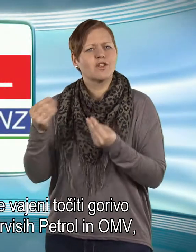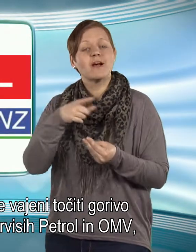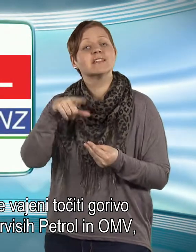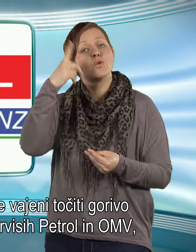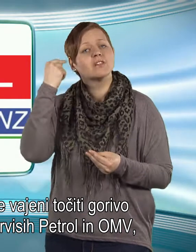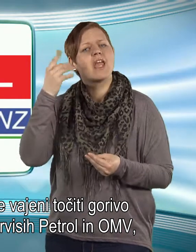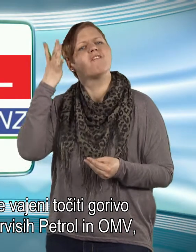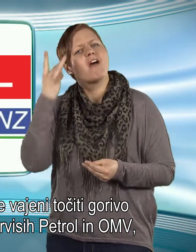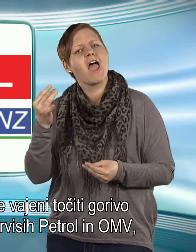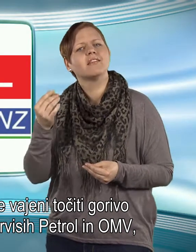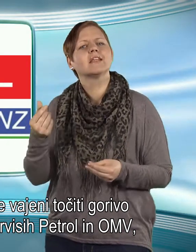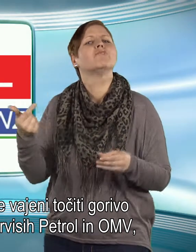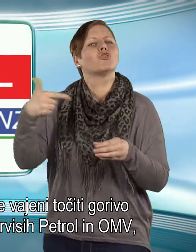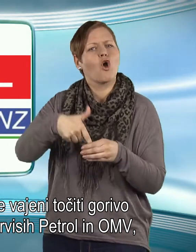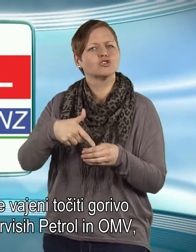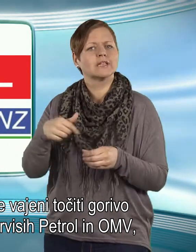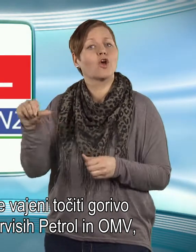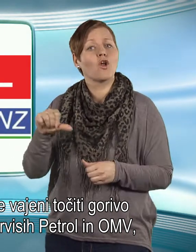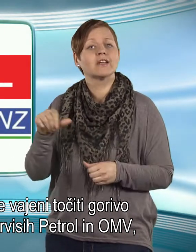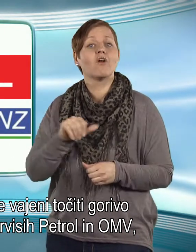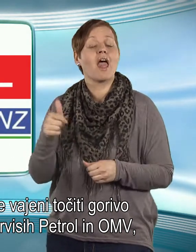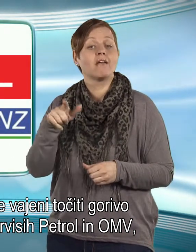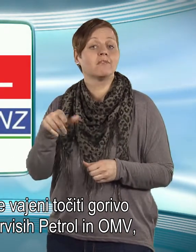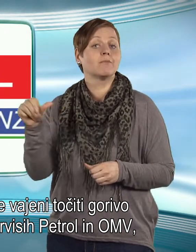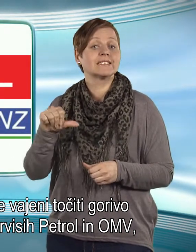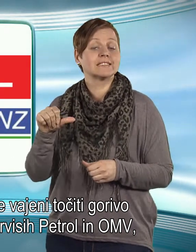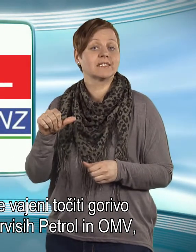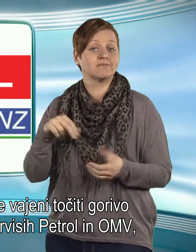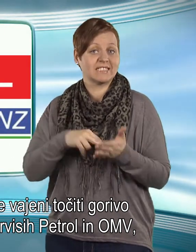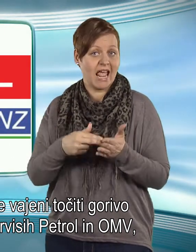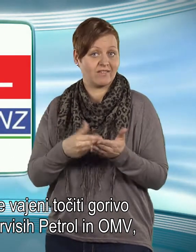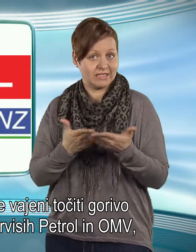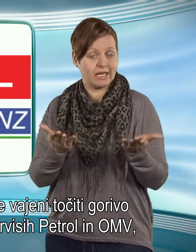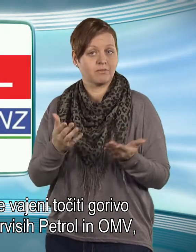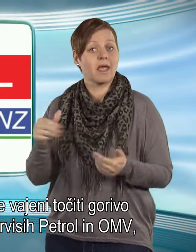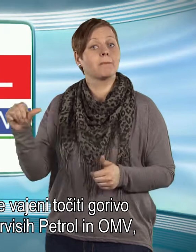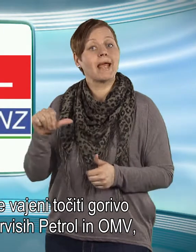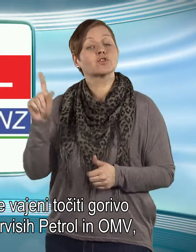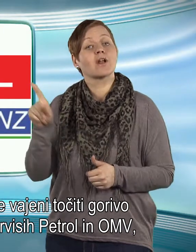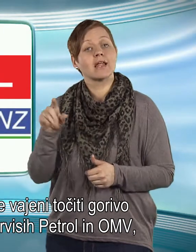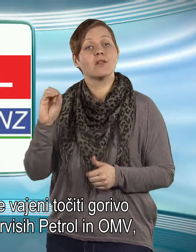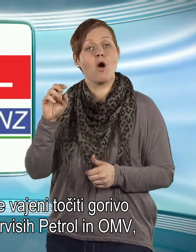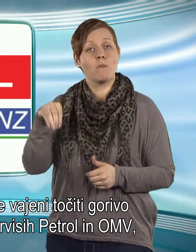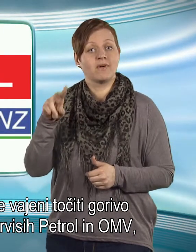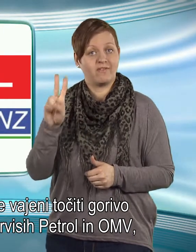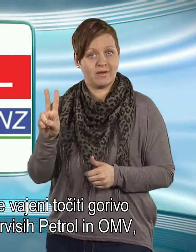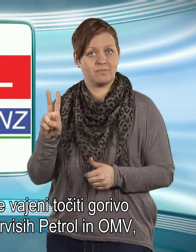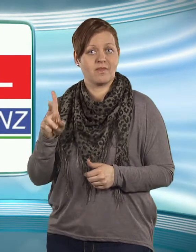Večinoma so ljudje vajeni točiti gorivo le na bencinskih servisih Petrol in OMV, vendar je v zadnjem času